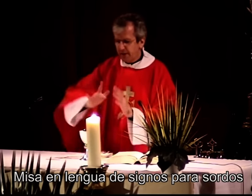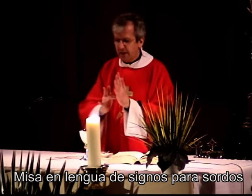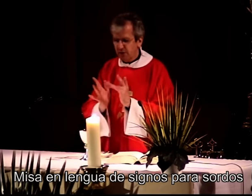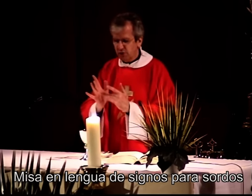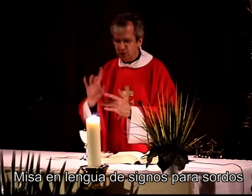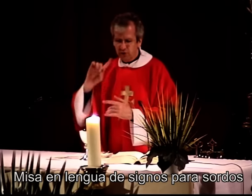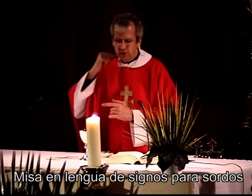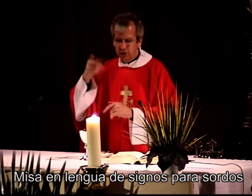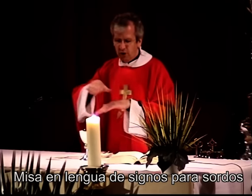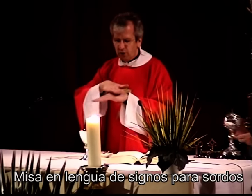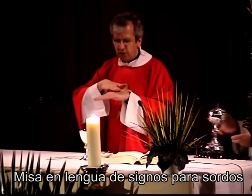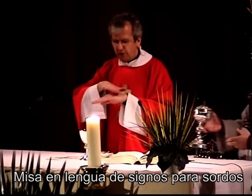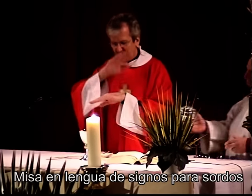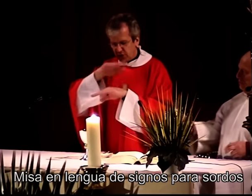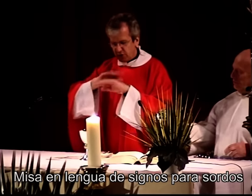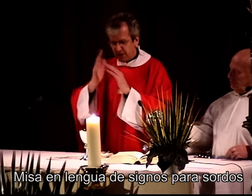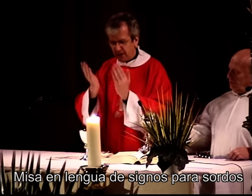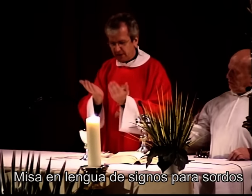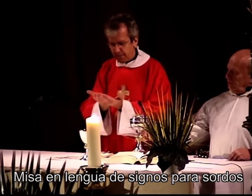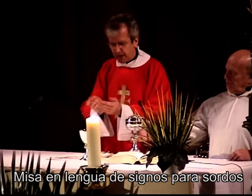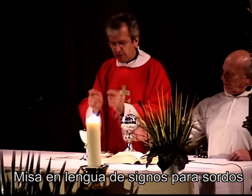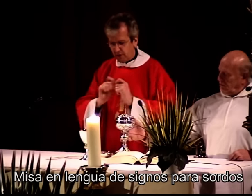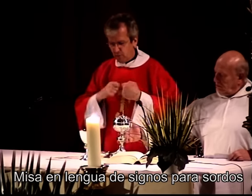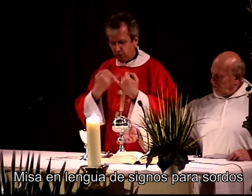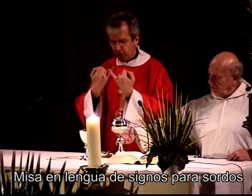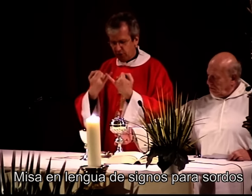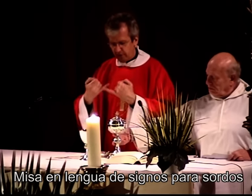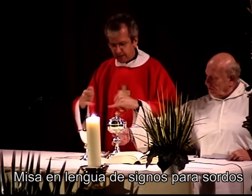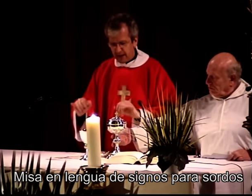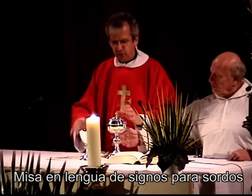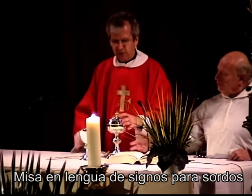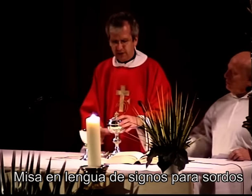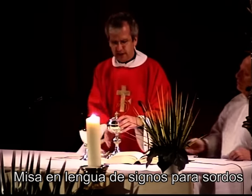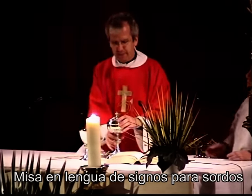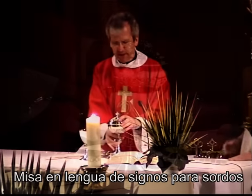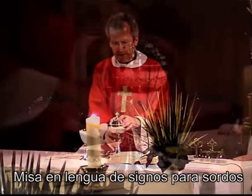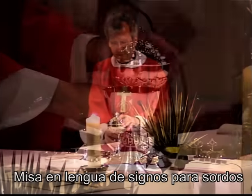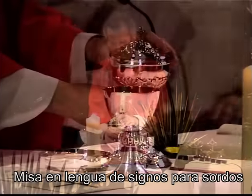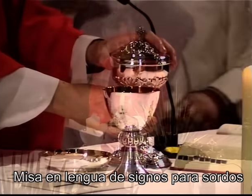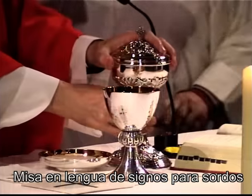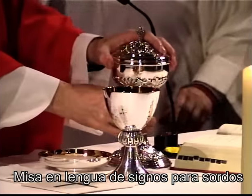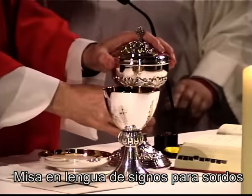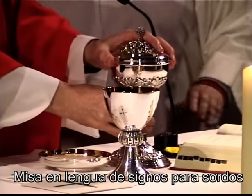ten piedad de nosotros. Cordero de Dios, que quitas el pecado del mundo, danos la paz.